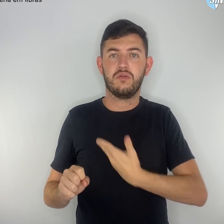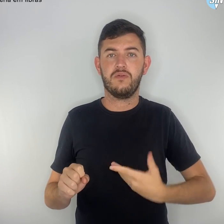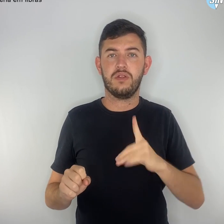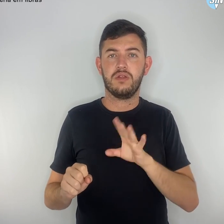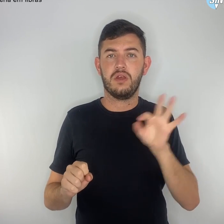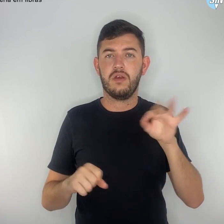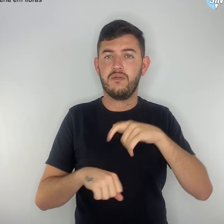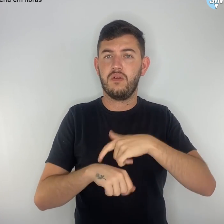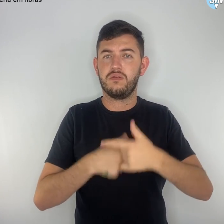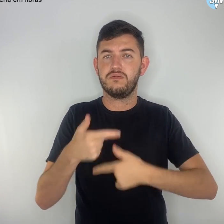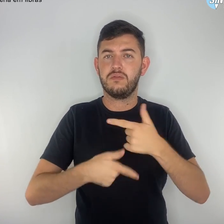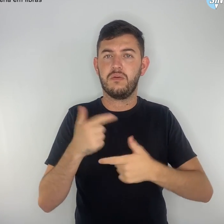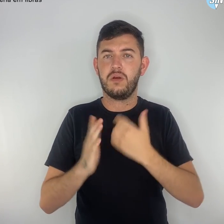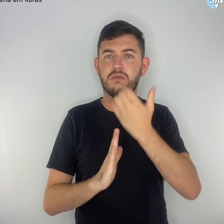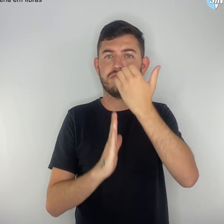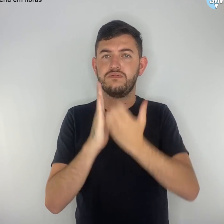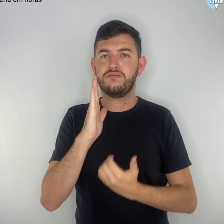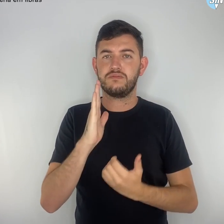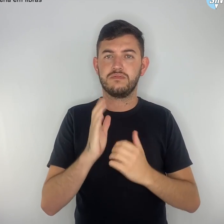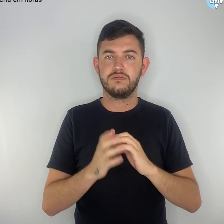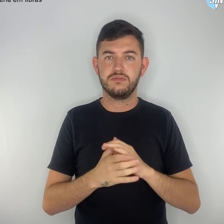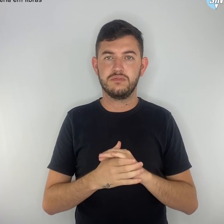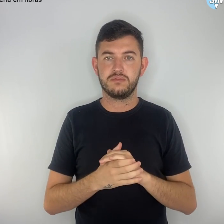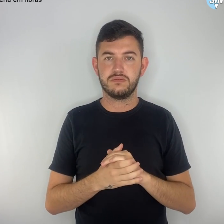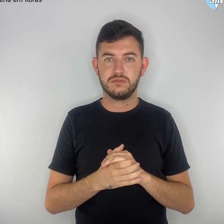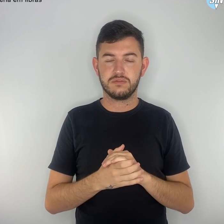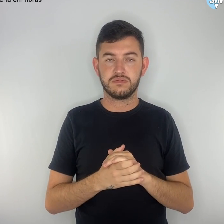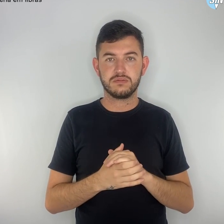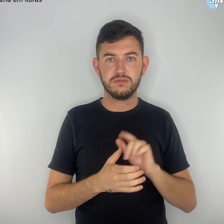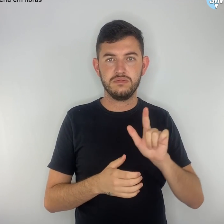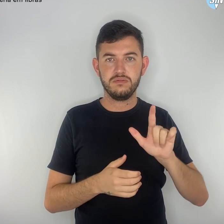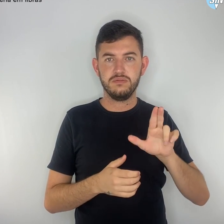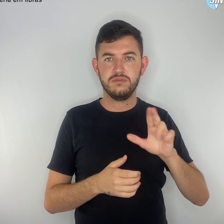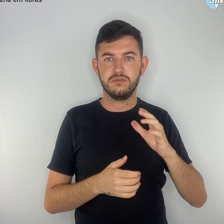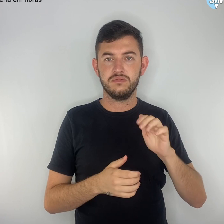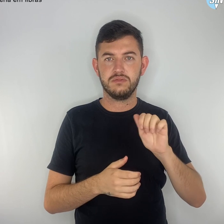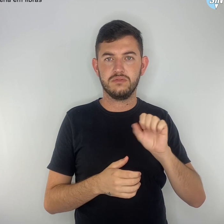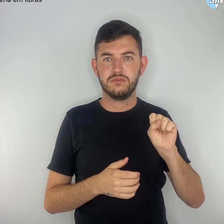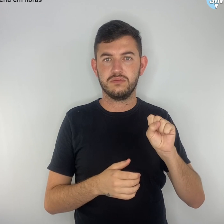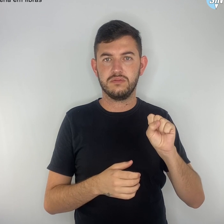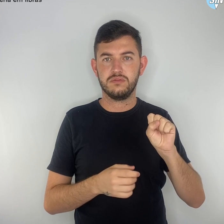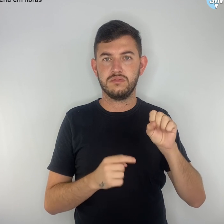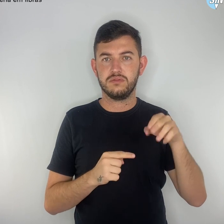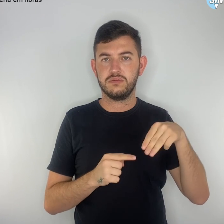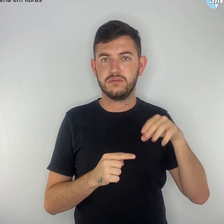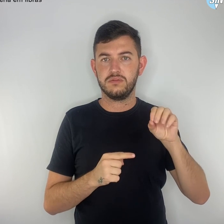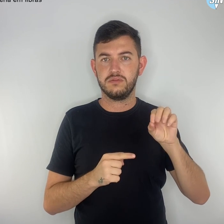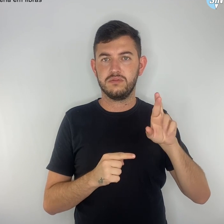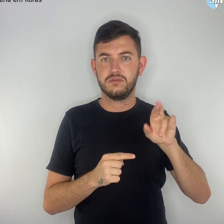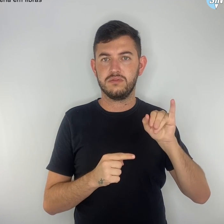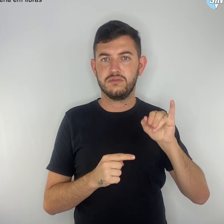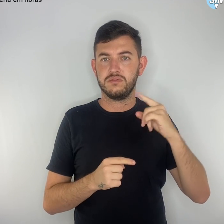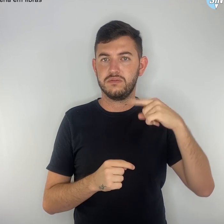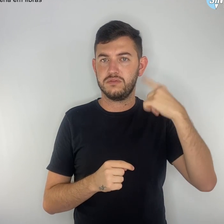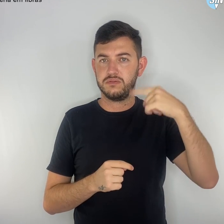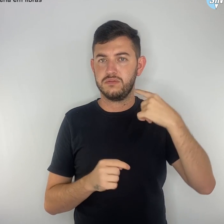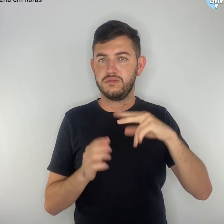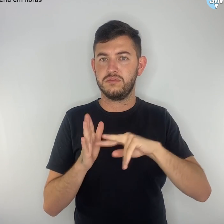Federal. Segundo Lucas Mori, advogado do sindicato, o Simpro já ganhou